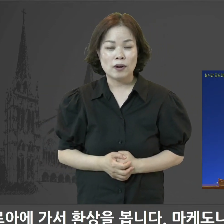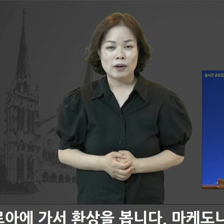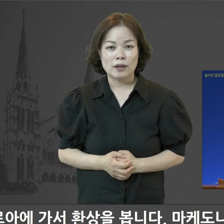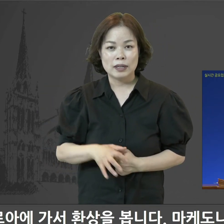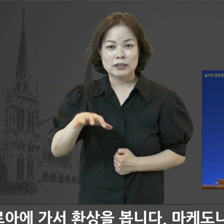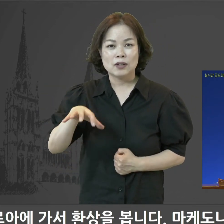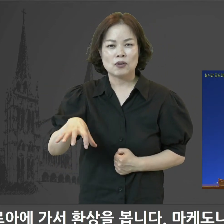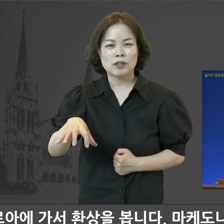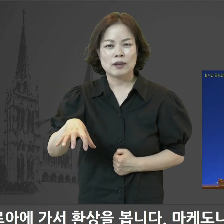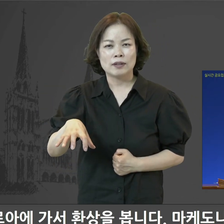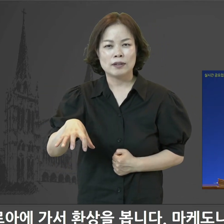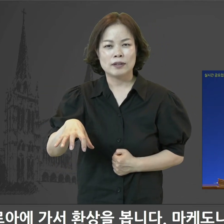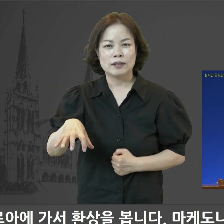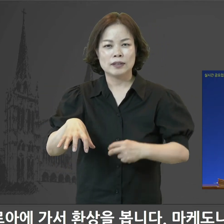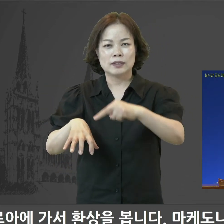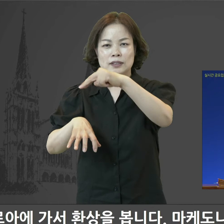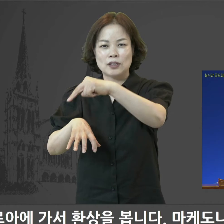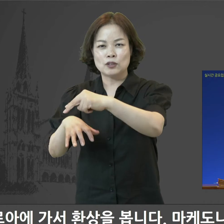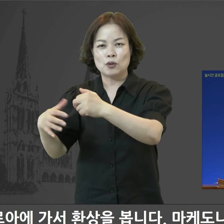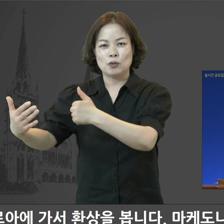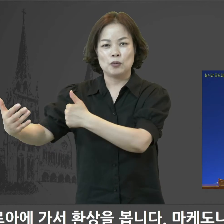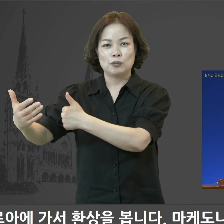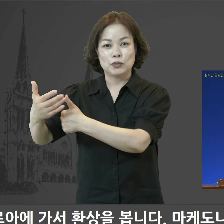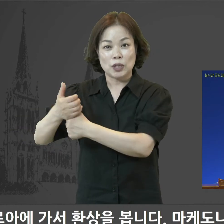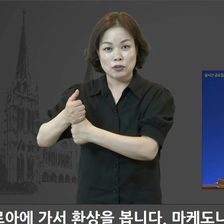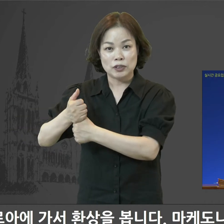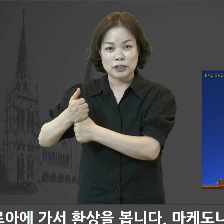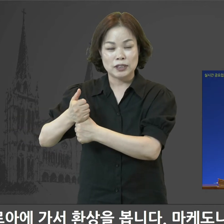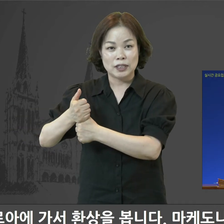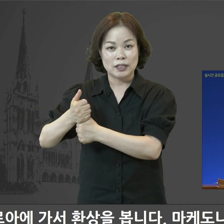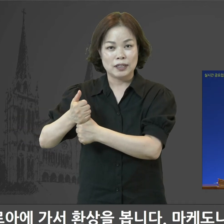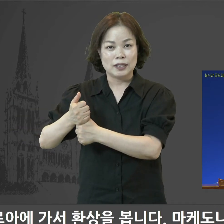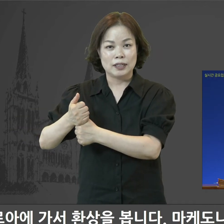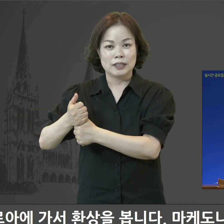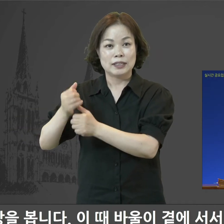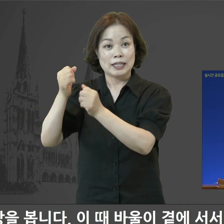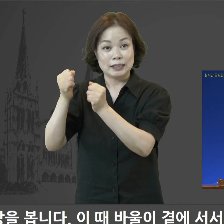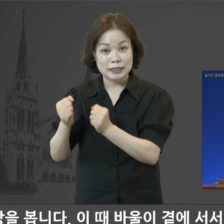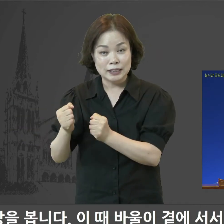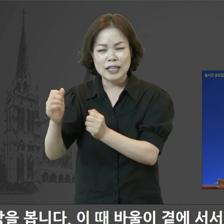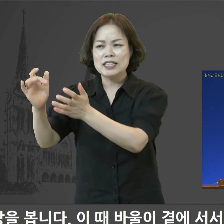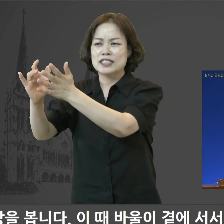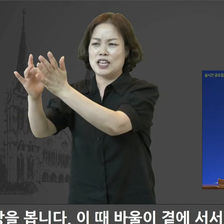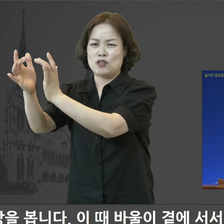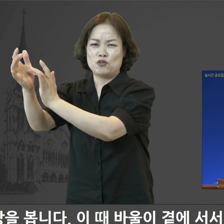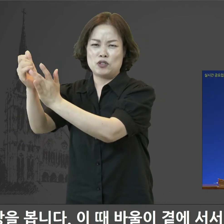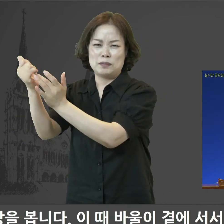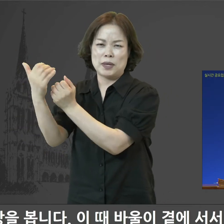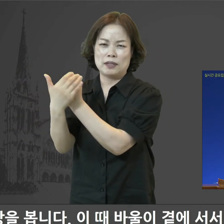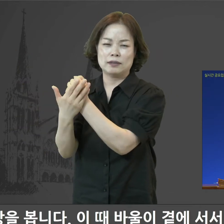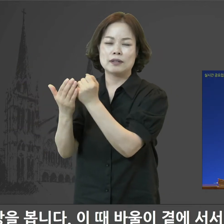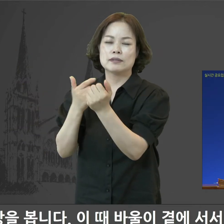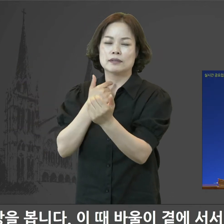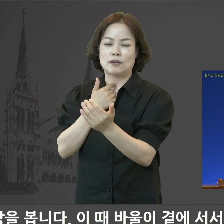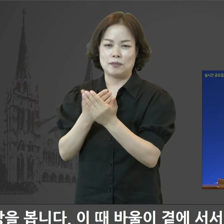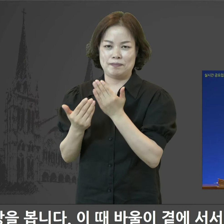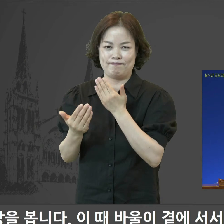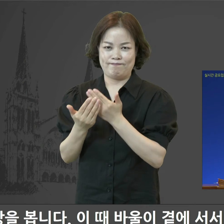곁에 서서 그를 붙들어 주시고 그를 세워 주시는 예수님의 은혜를 맛본